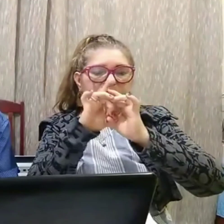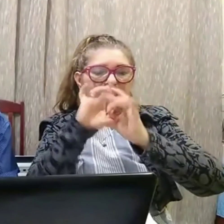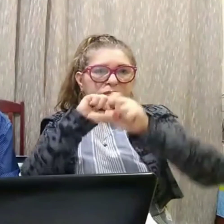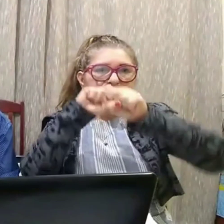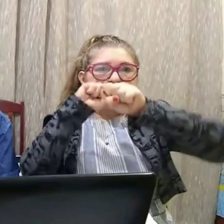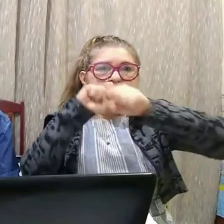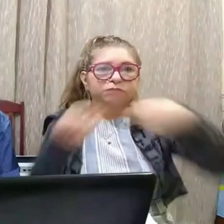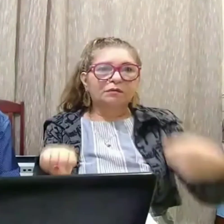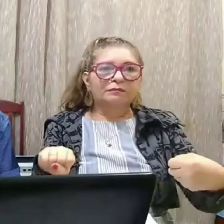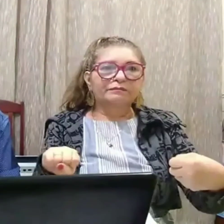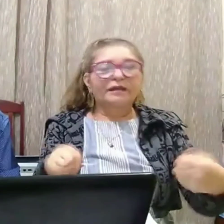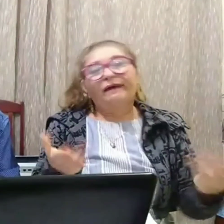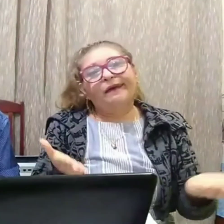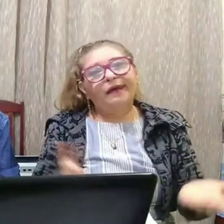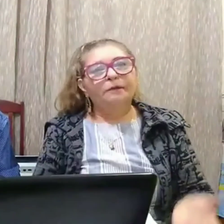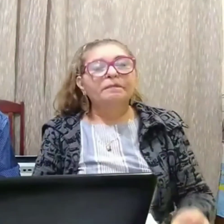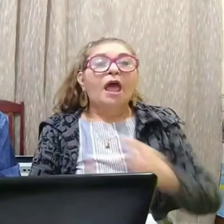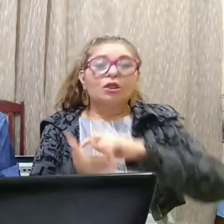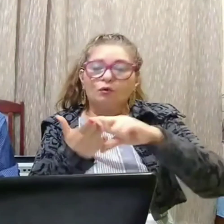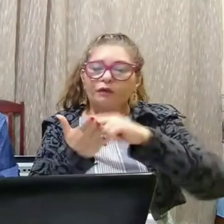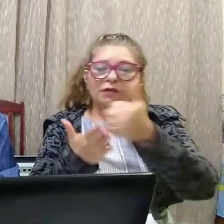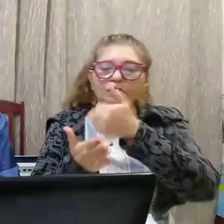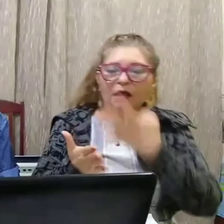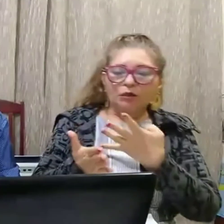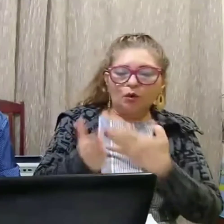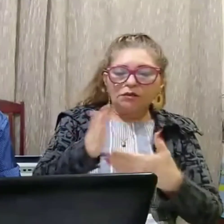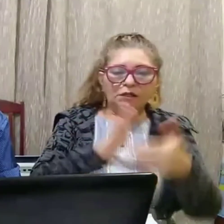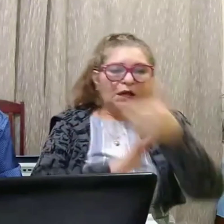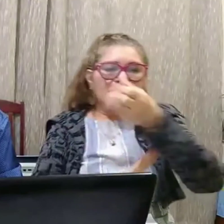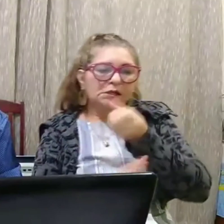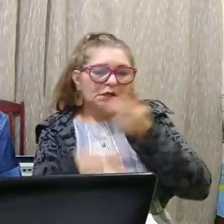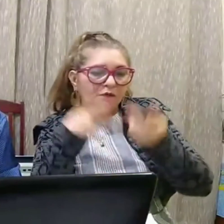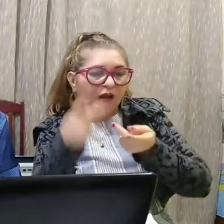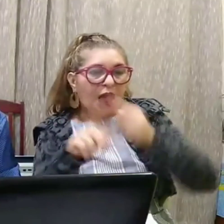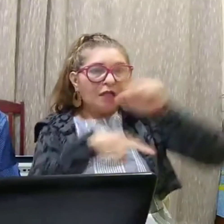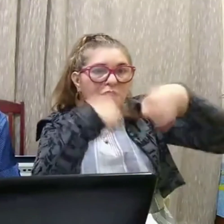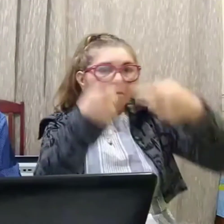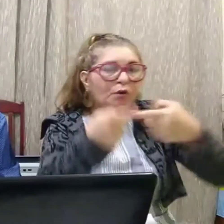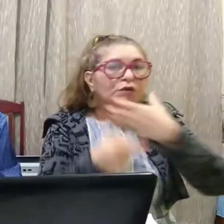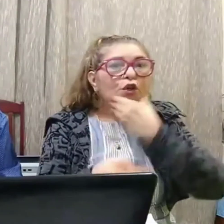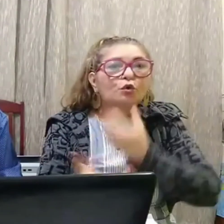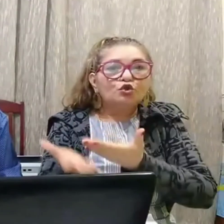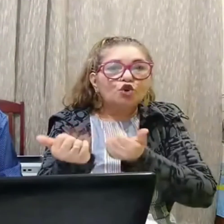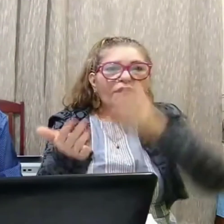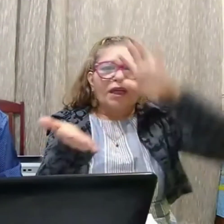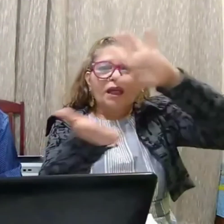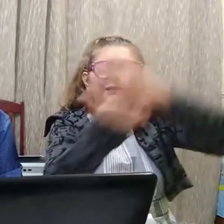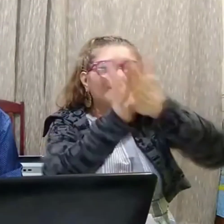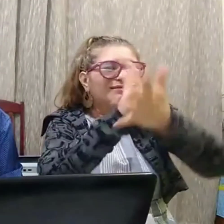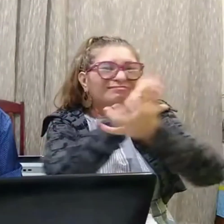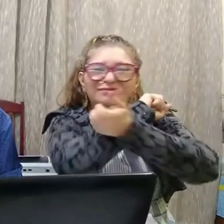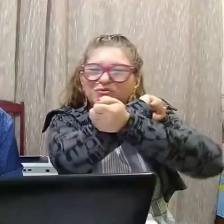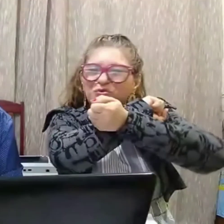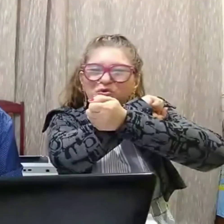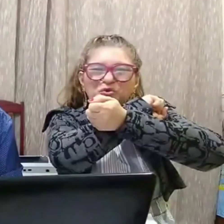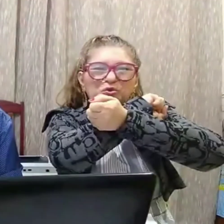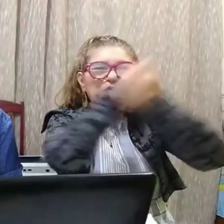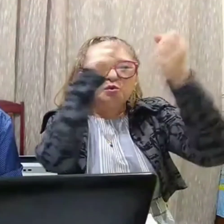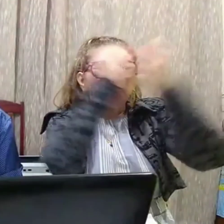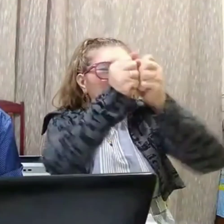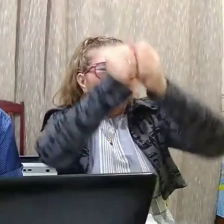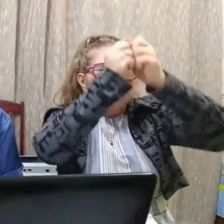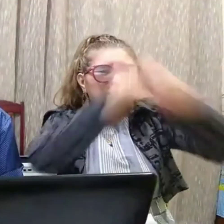além disto, no verso 14 a 16 diz: depois de ter consumido tudo, sobreveio àquele país uma grande